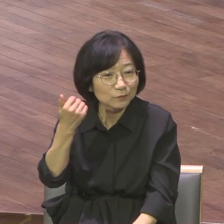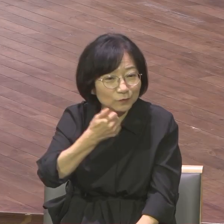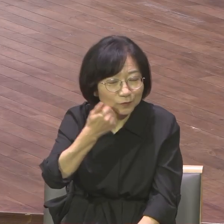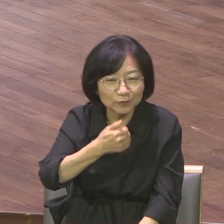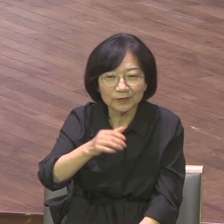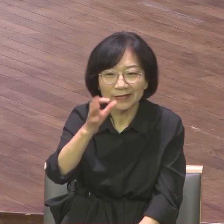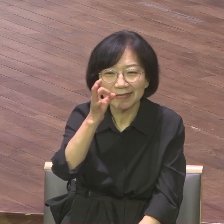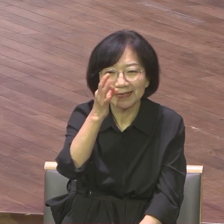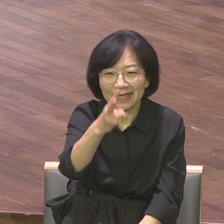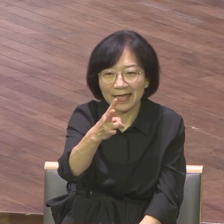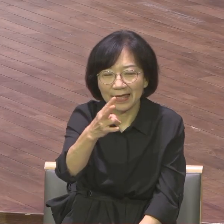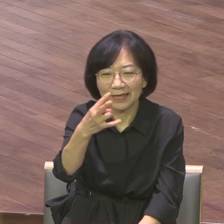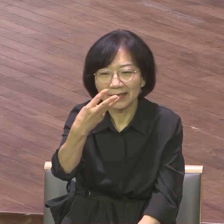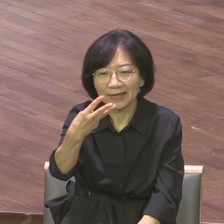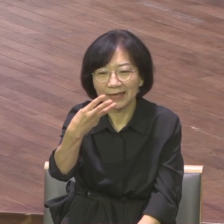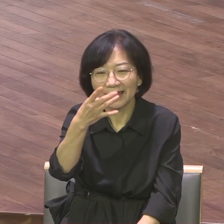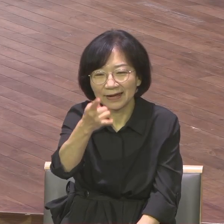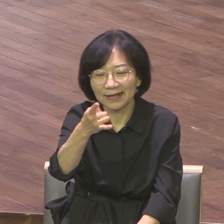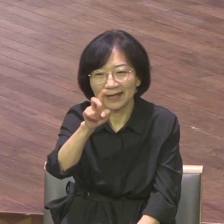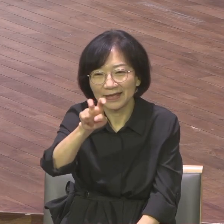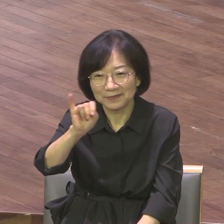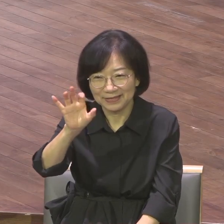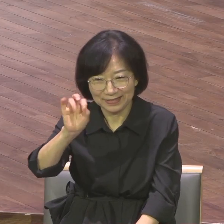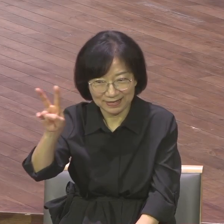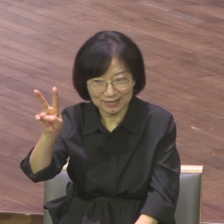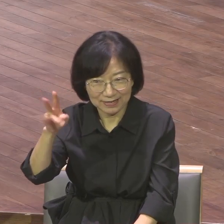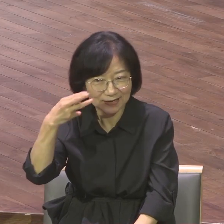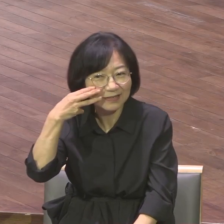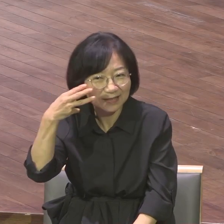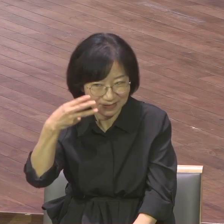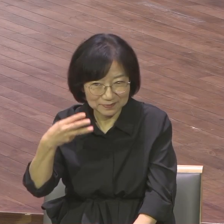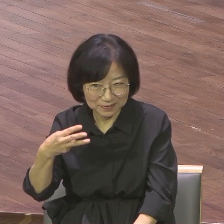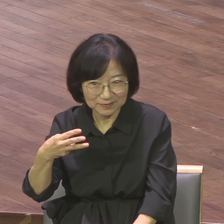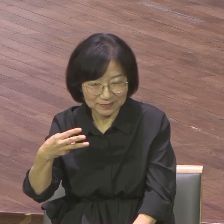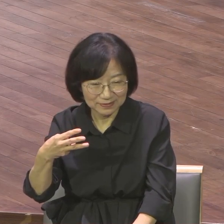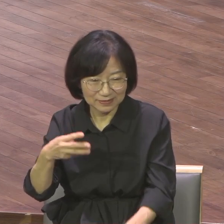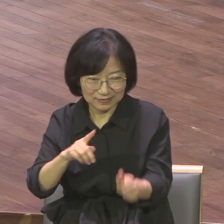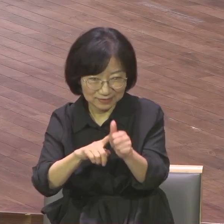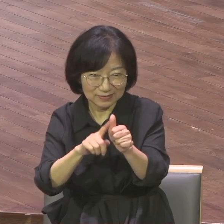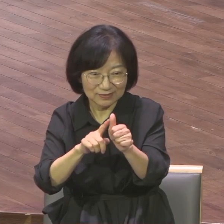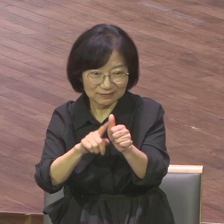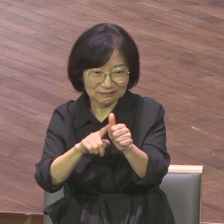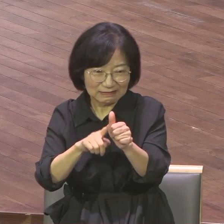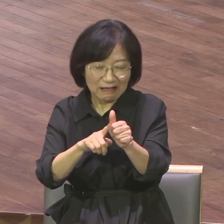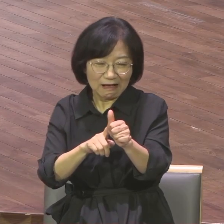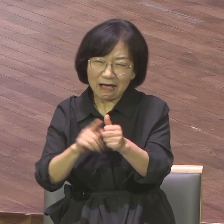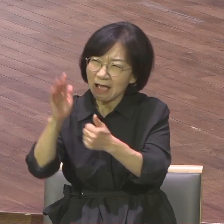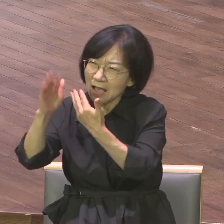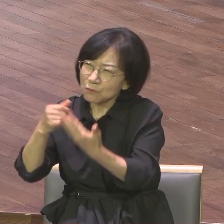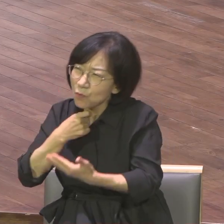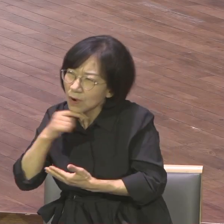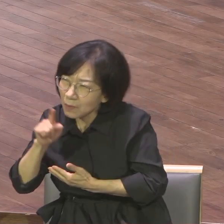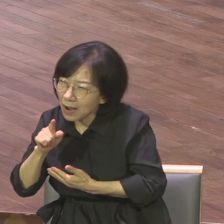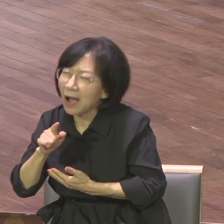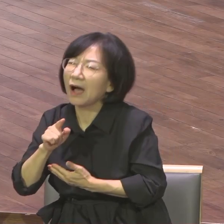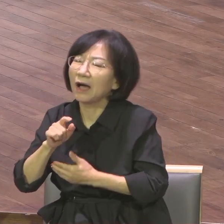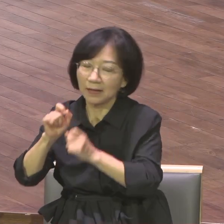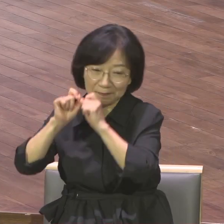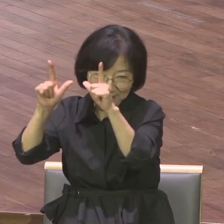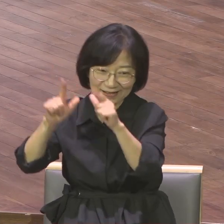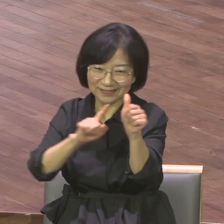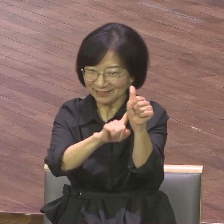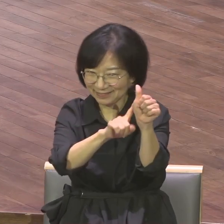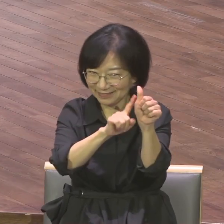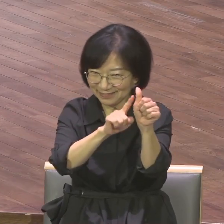히브리 11장에 보면요, 믿음의 인물들이 쫙 보여주는데 믿음의 챔피언들이라 그러죠.